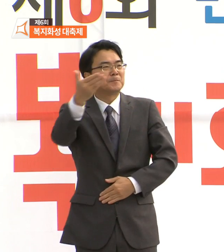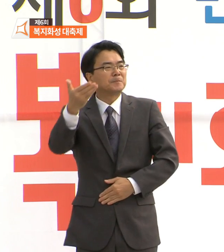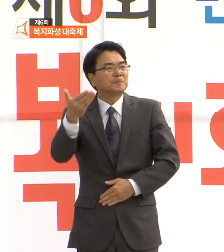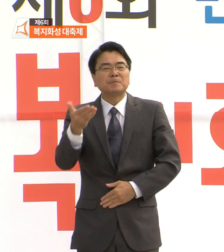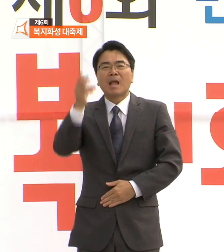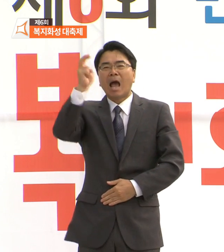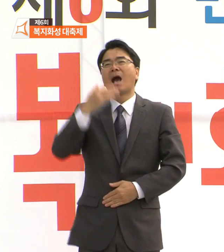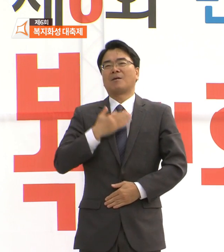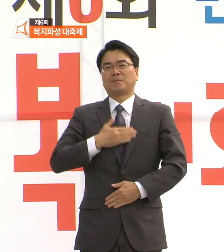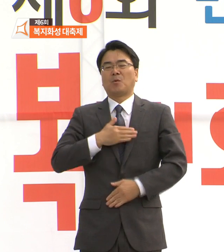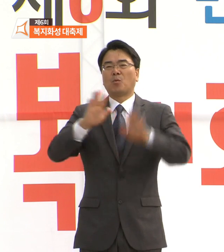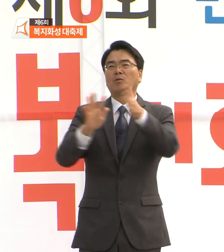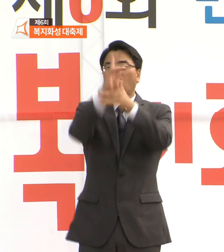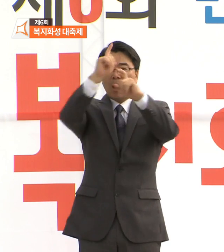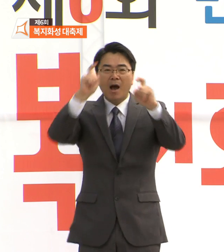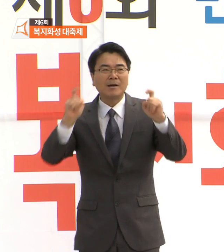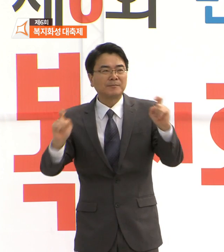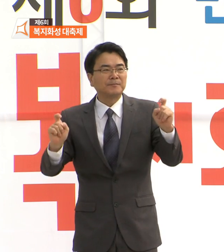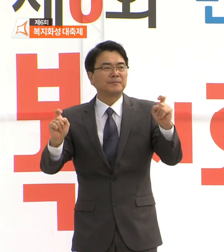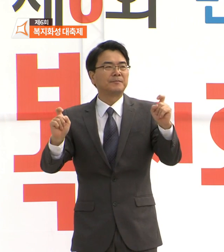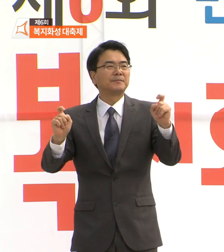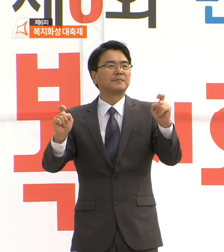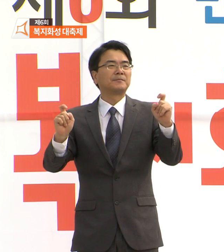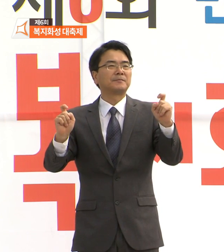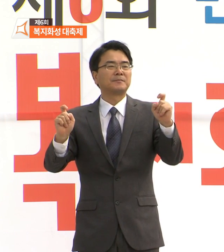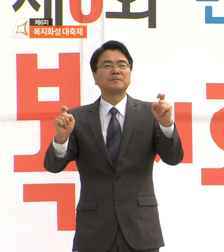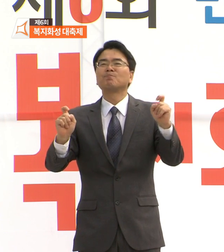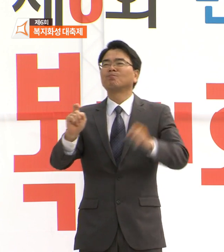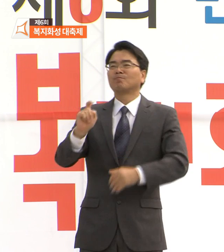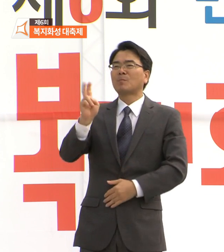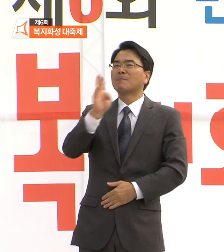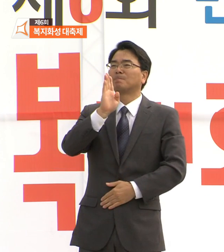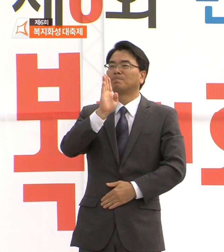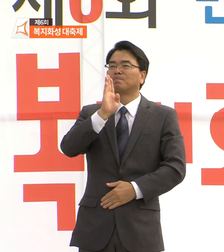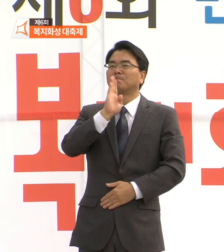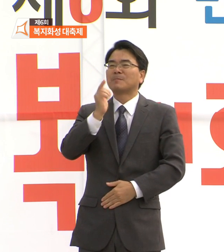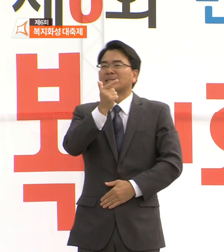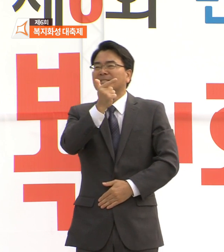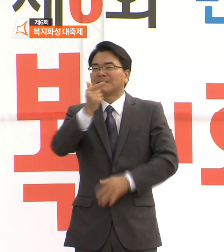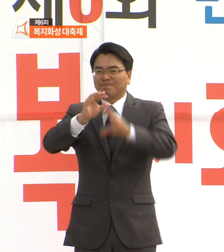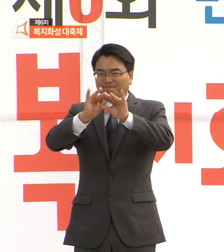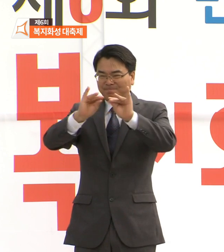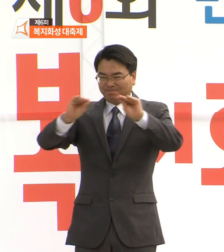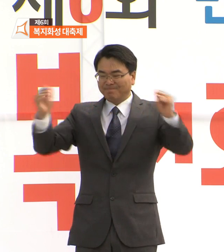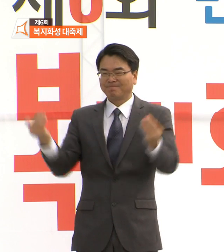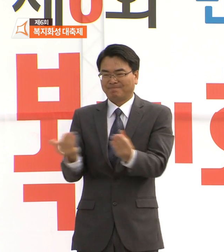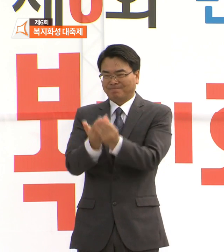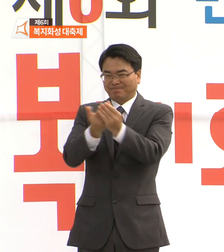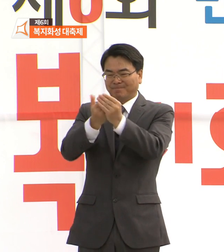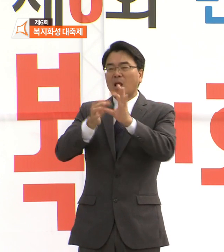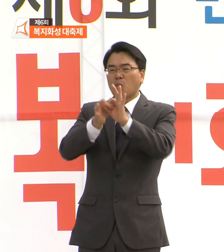여러분들도 잘 아시다시피 우리 화성시는 정말 대단지 이런 택지 개발이 이루어짐으로 해서